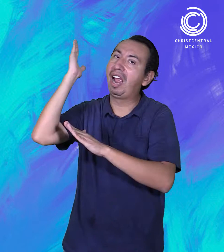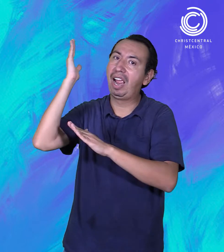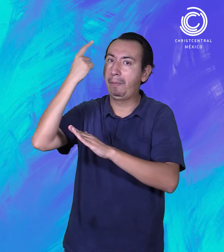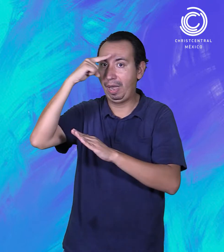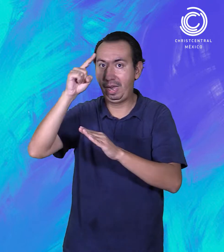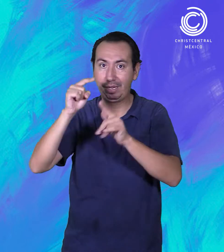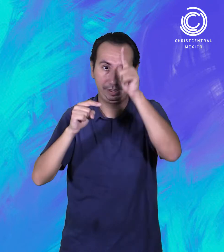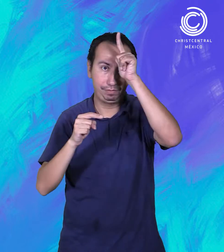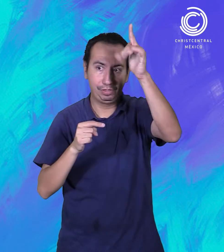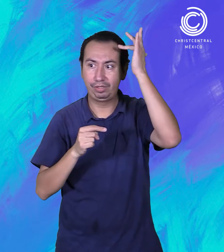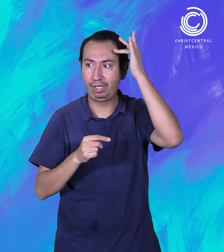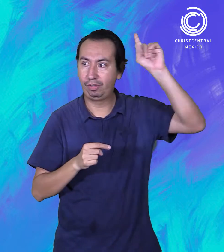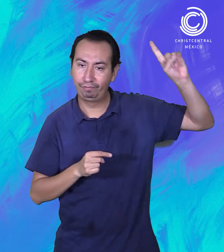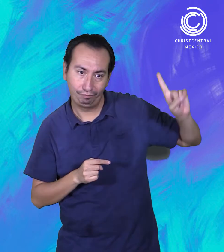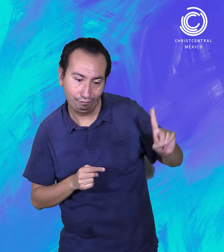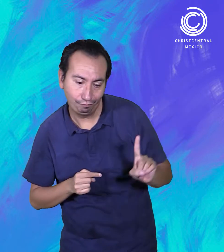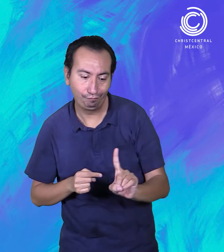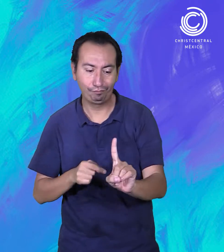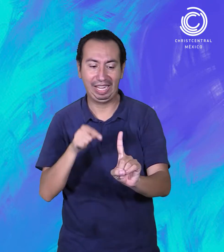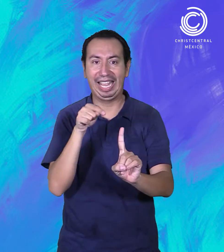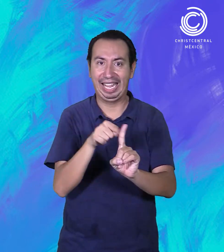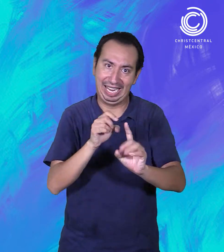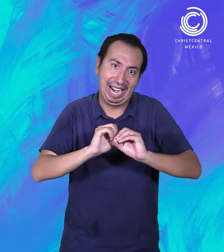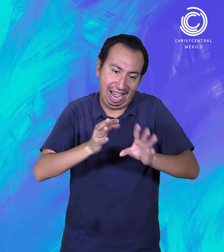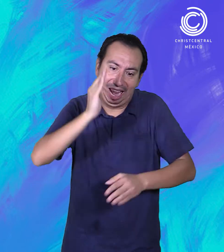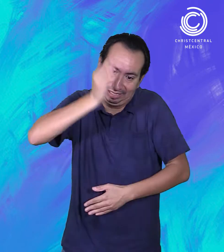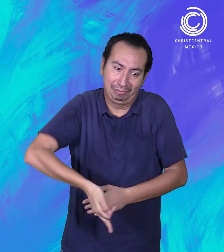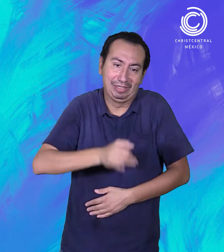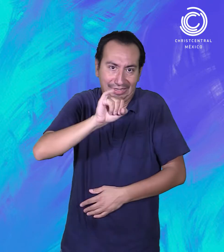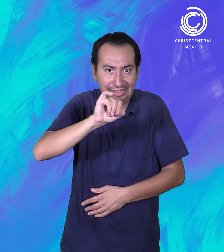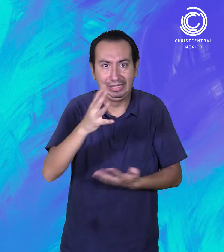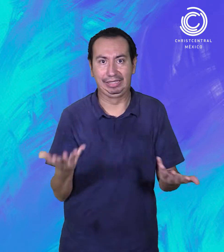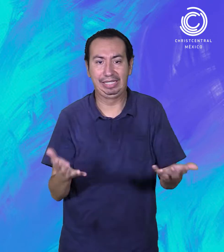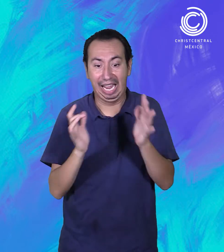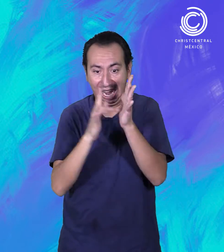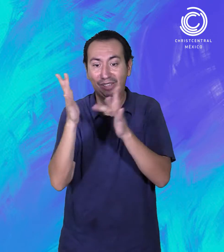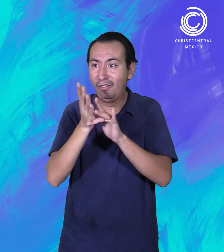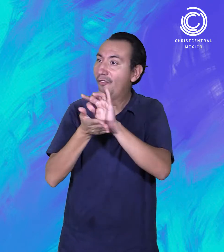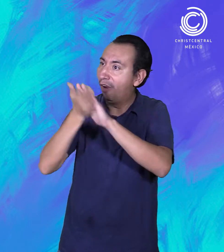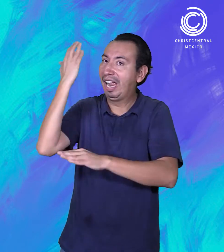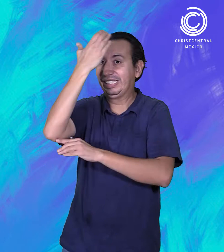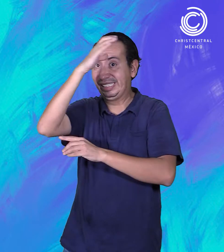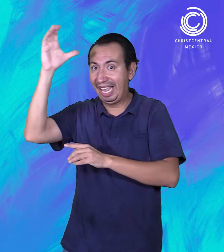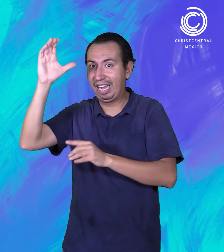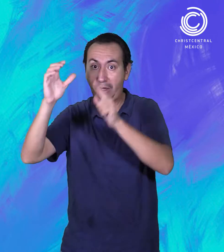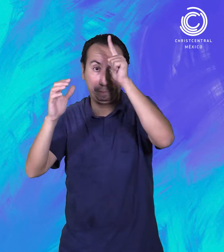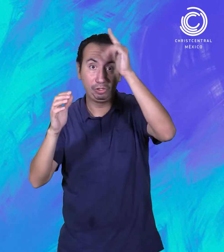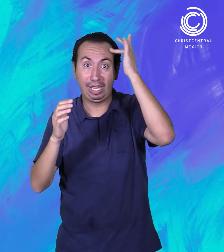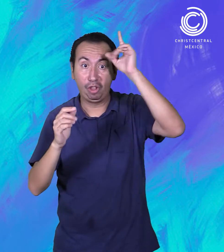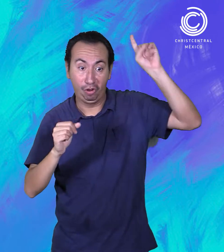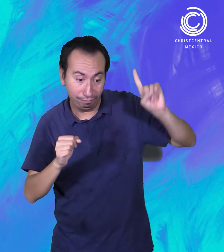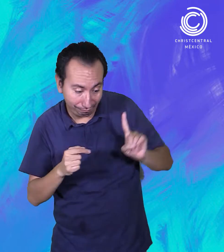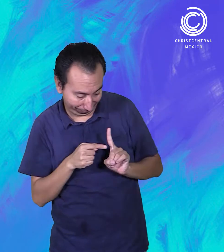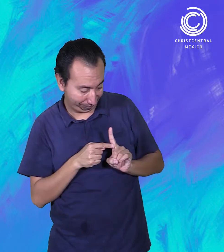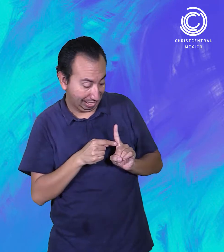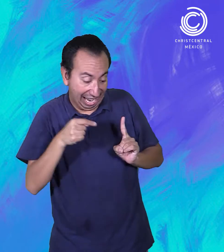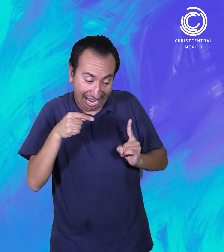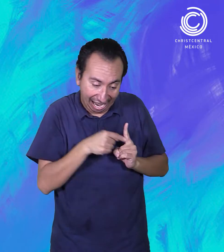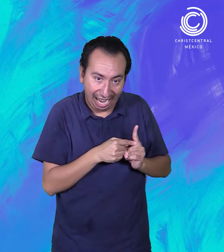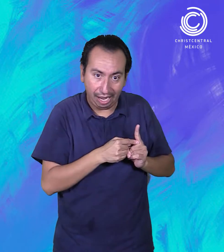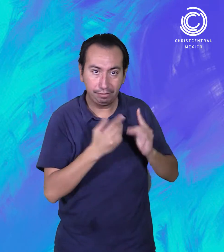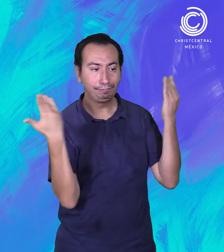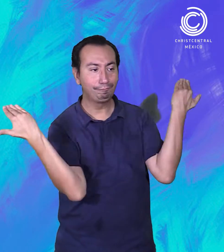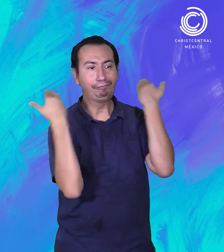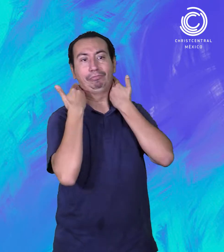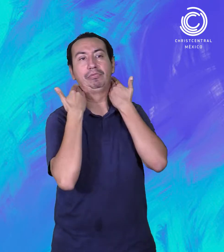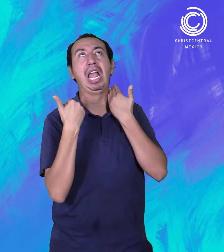venga el Espíritu Santo a convencernos de pecado. Claro que nos convino que Jesús se fuera para que viniera el Espíritu Santo y nos convenza